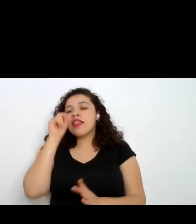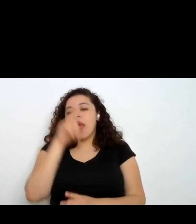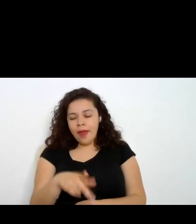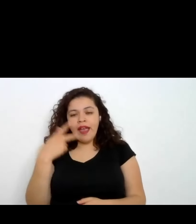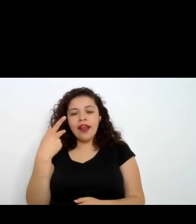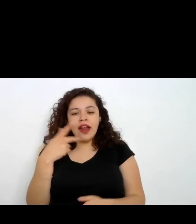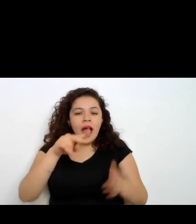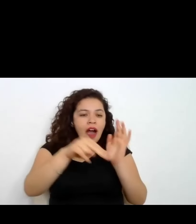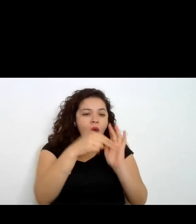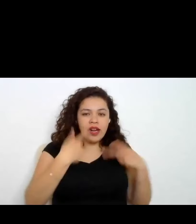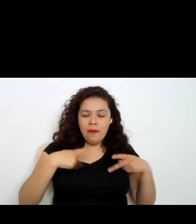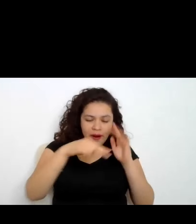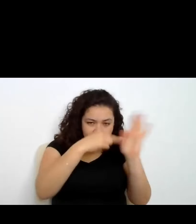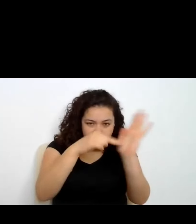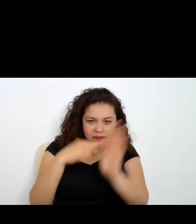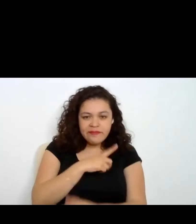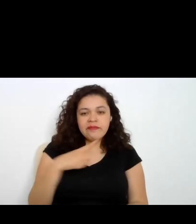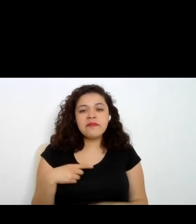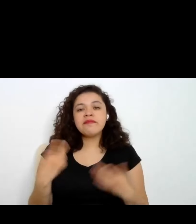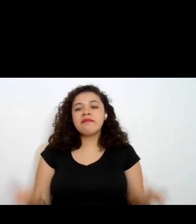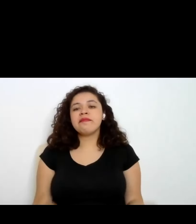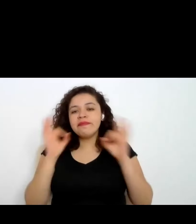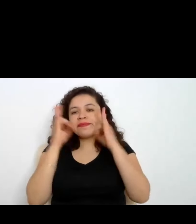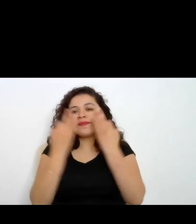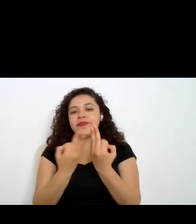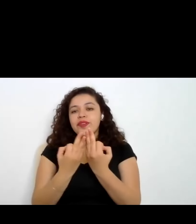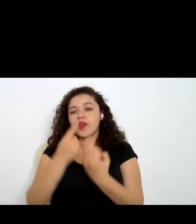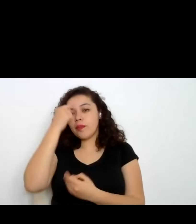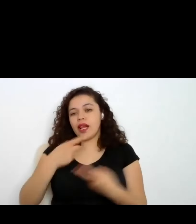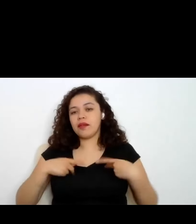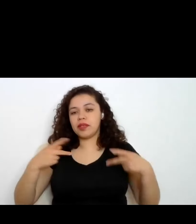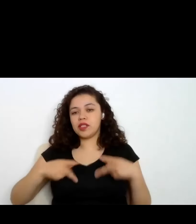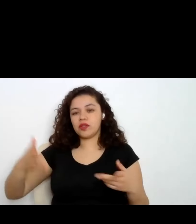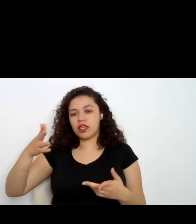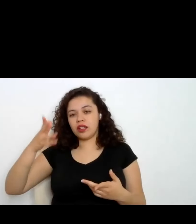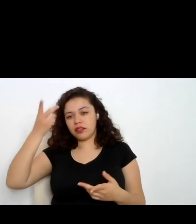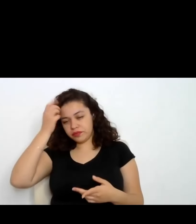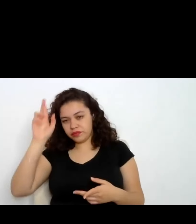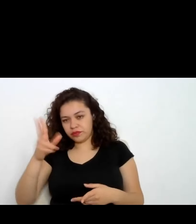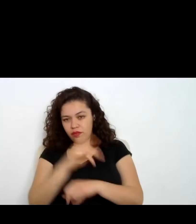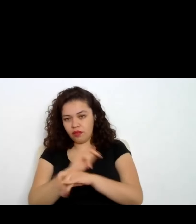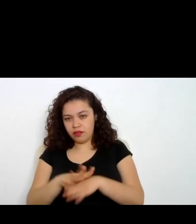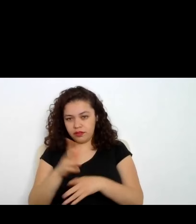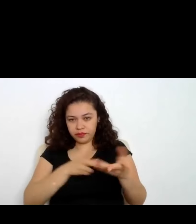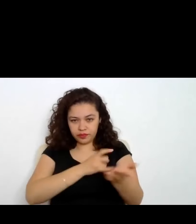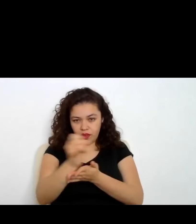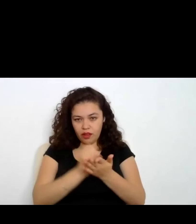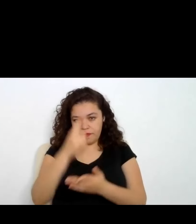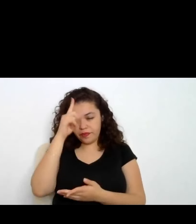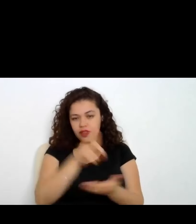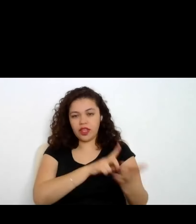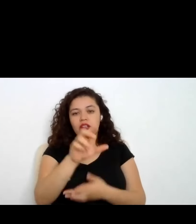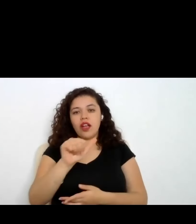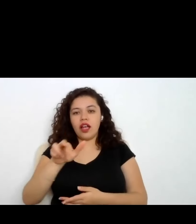Los mecanismos que puede proporcionar para que los titulares decidan sobre sus datos, que es el ejercicio de los derechos ARCO y que